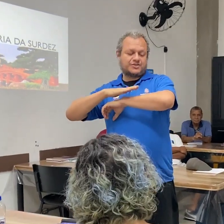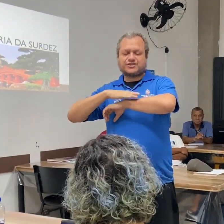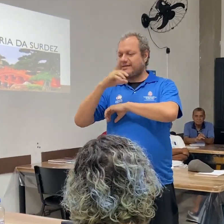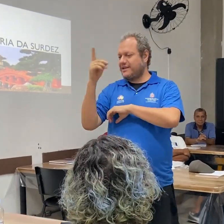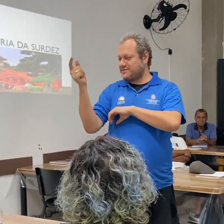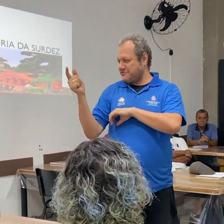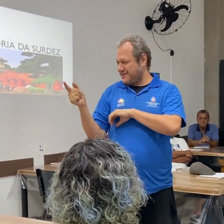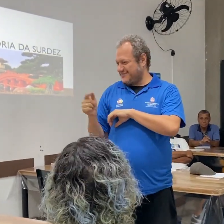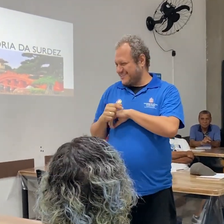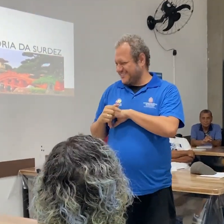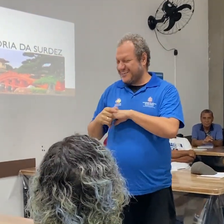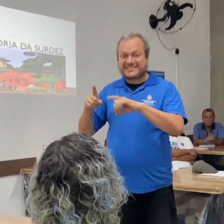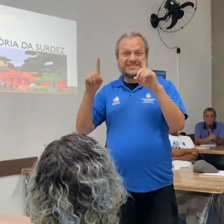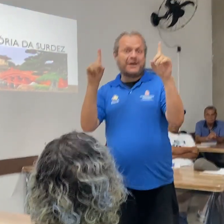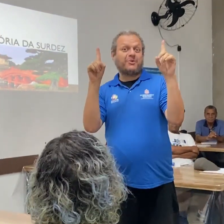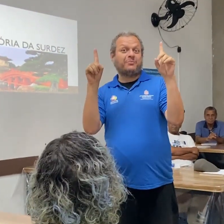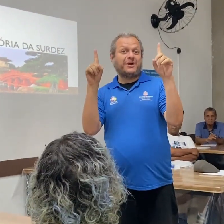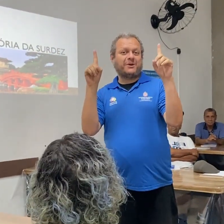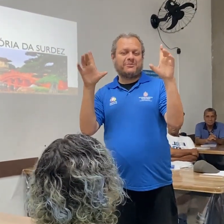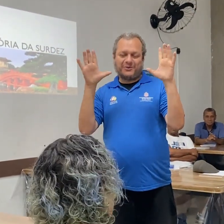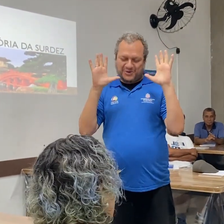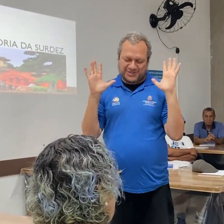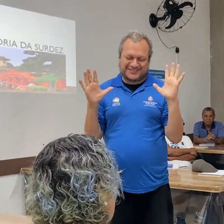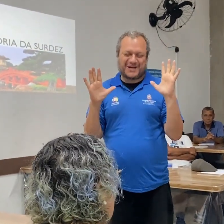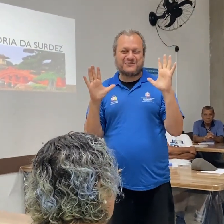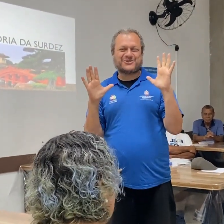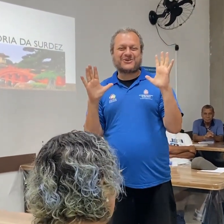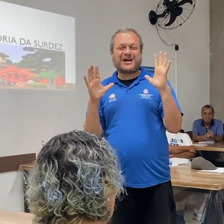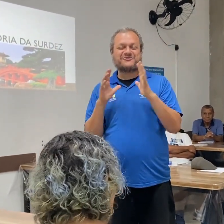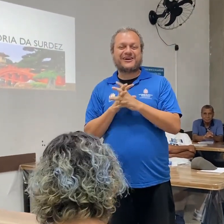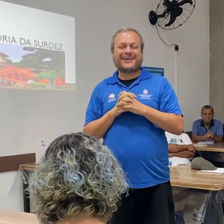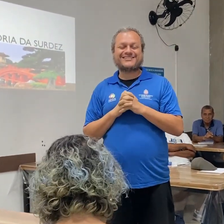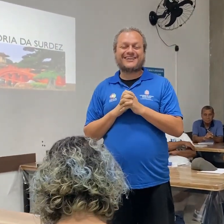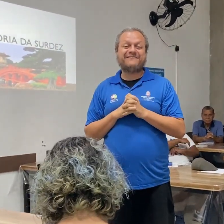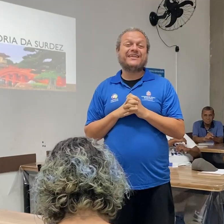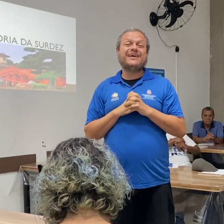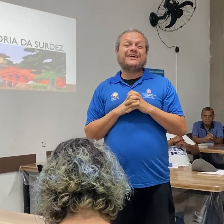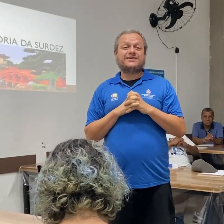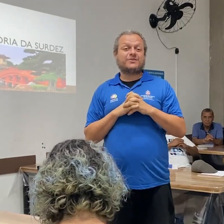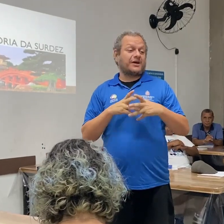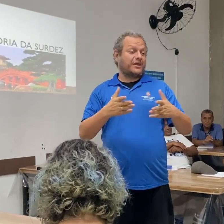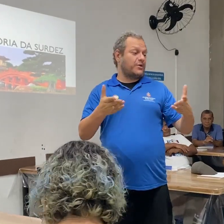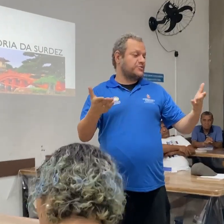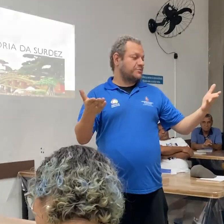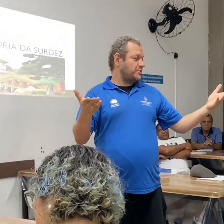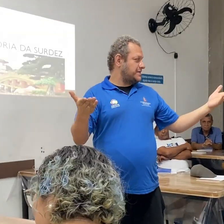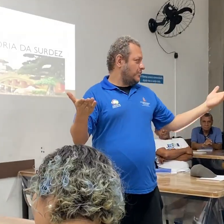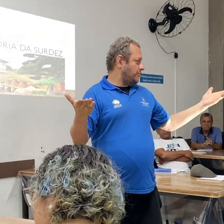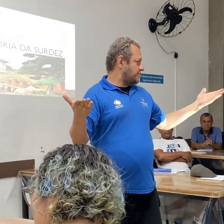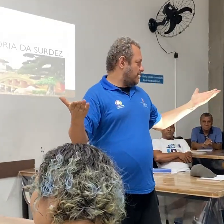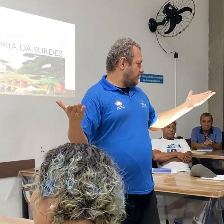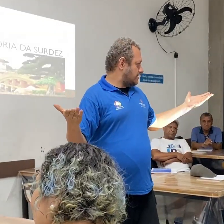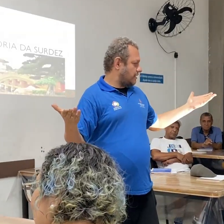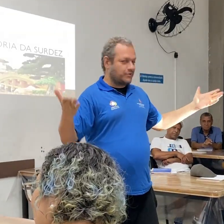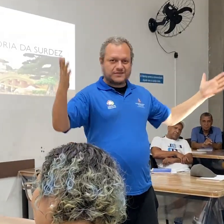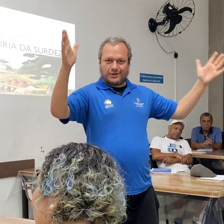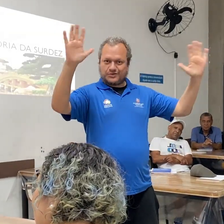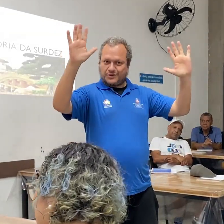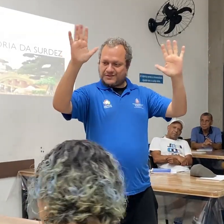de Tiradentes. Eu ia falar, imagina, é Sapopemba! Hoje estamos em um lugar diferente, né? E estou aqui com os meus alunos e alunos queridos. Dê um tchauzinho